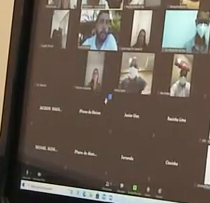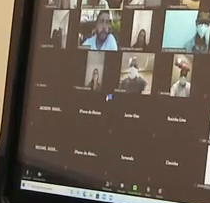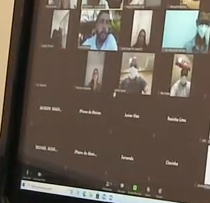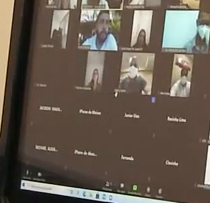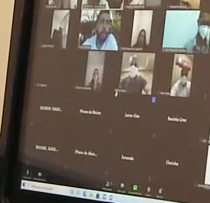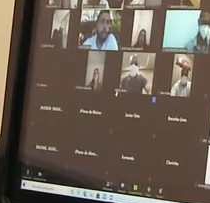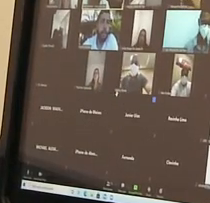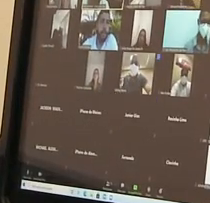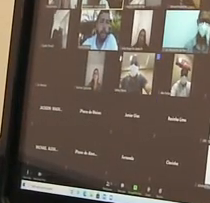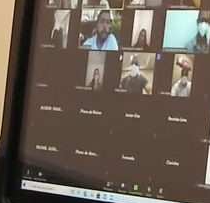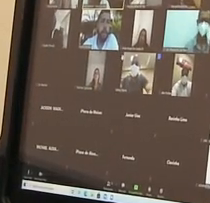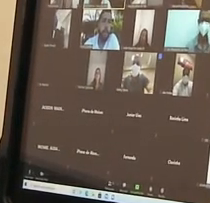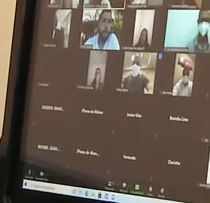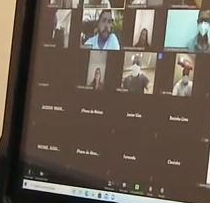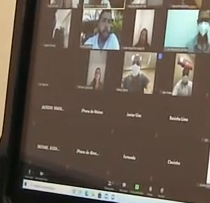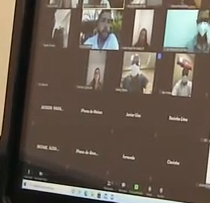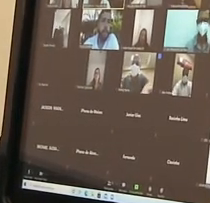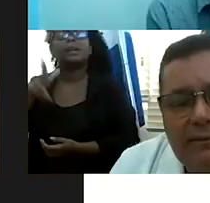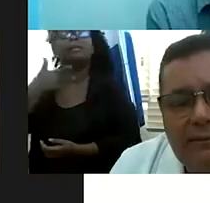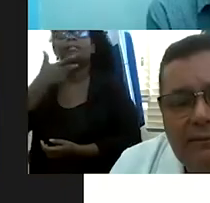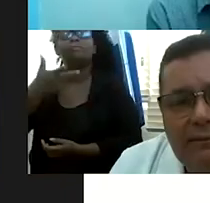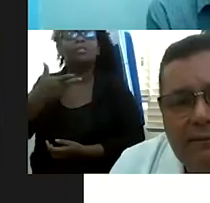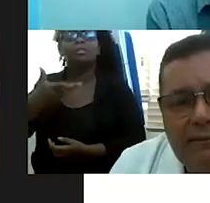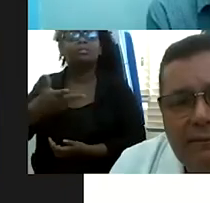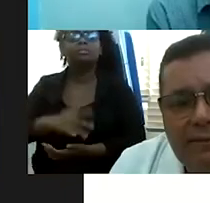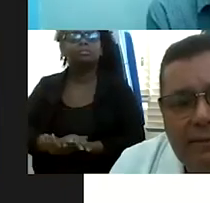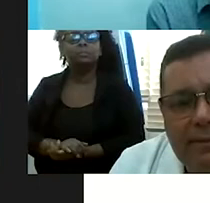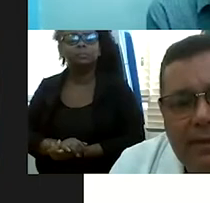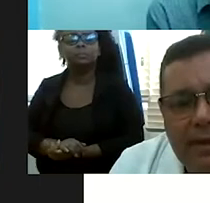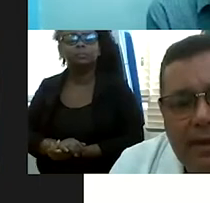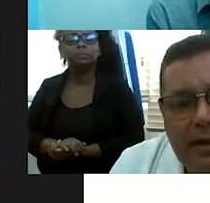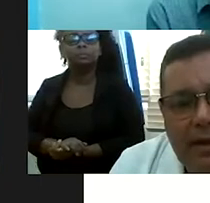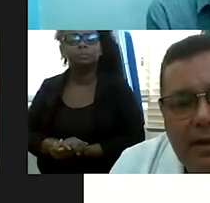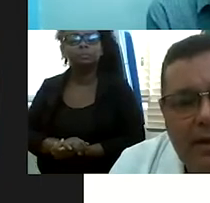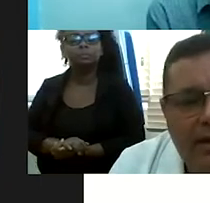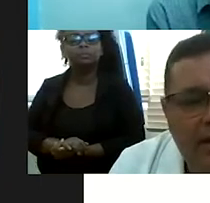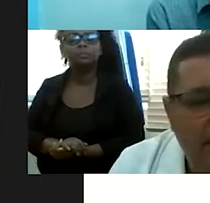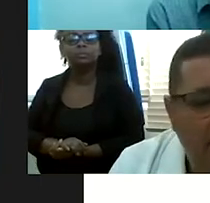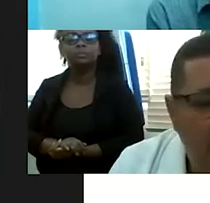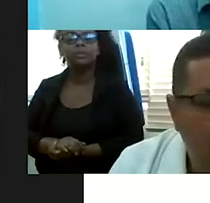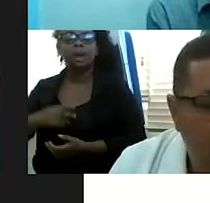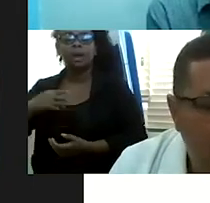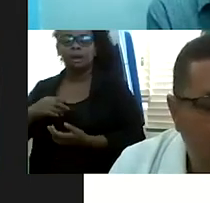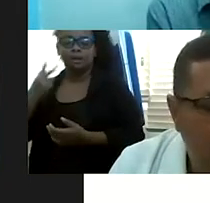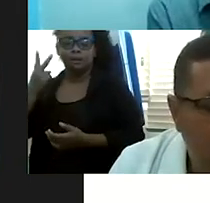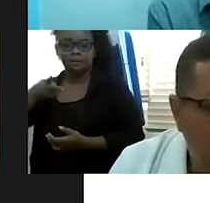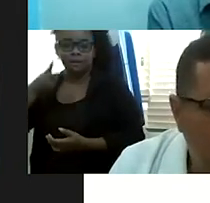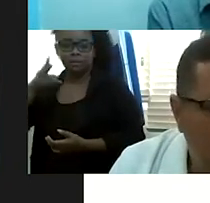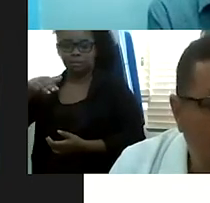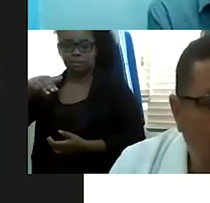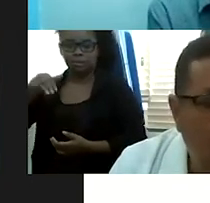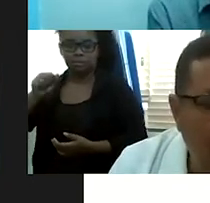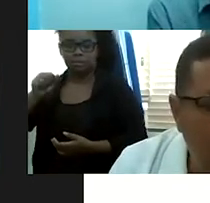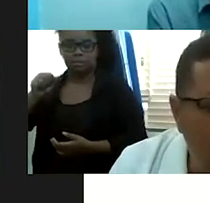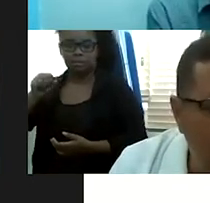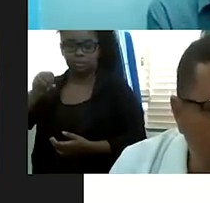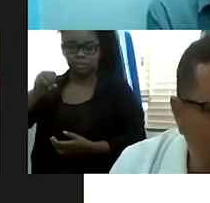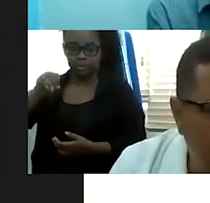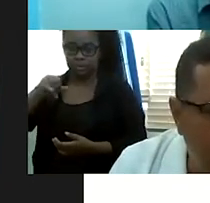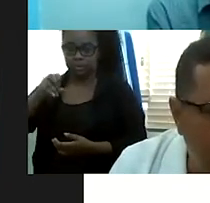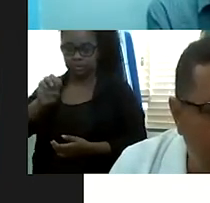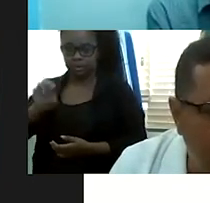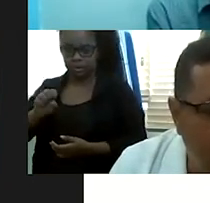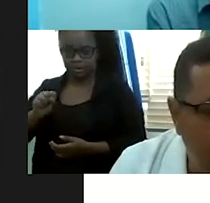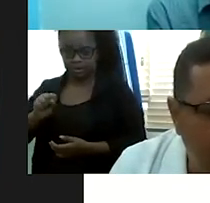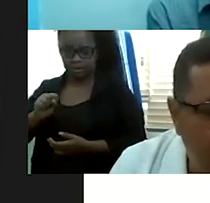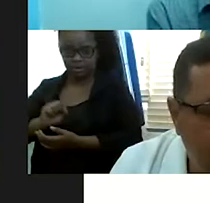Atenção aí, atenção. Quem está falando aí? É o vereador Moisés, presidente da Comissão de Segurança. Aguarde um momento, por